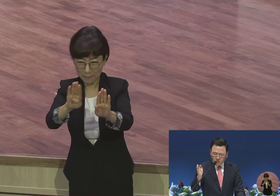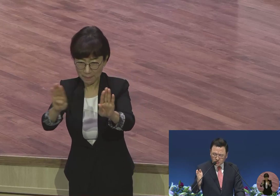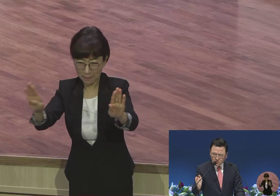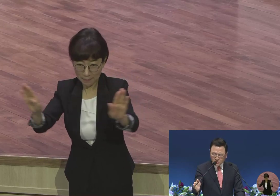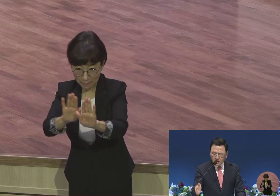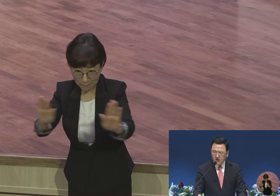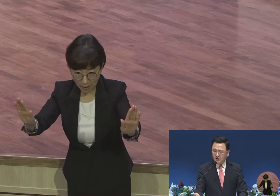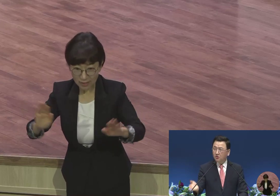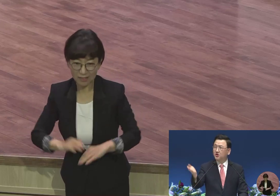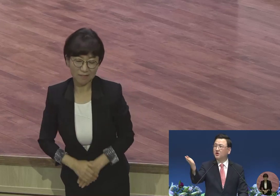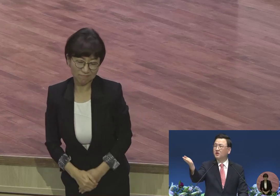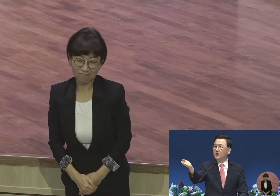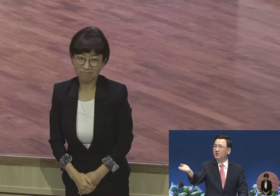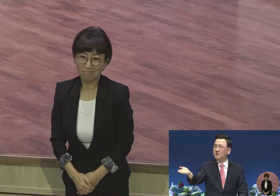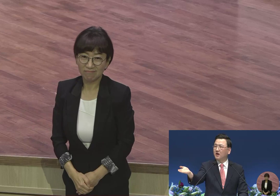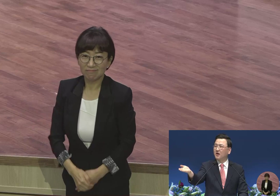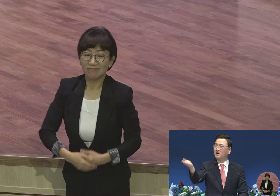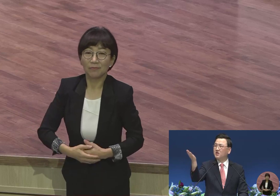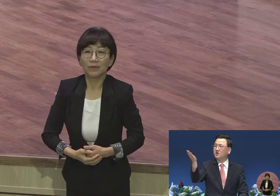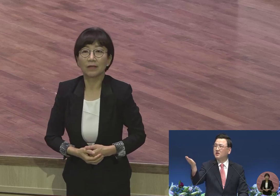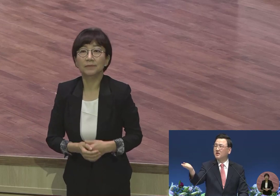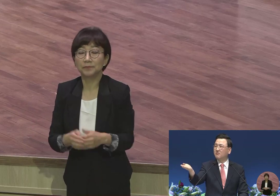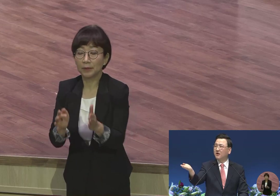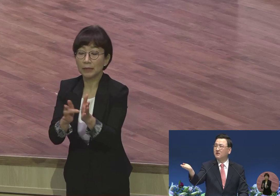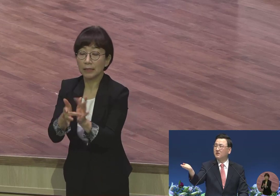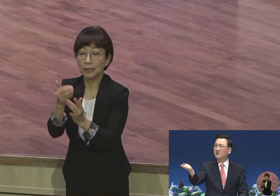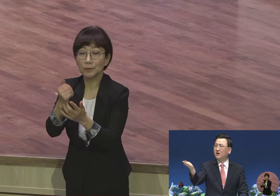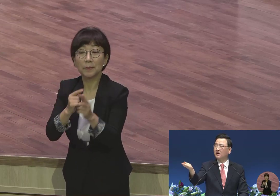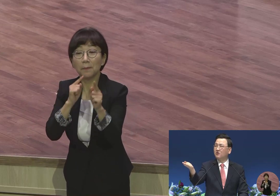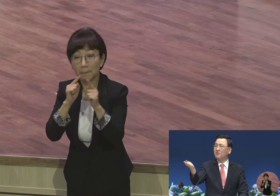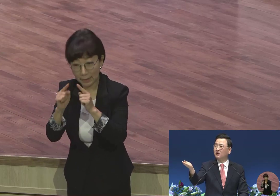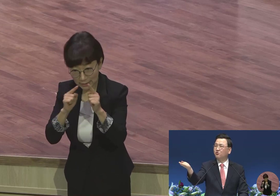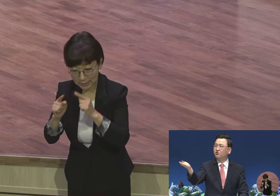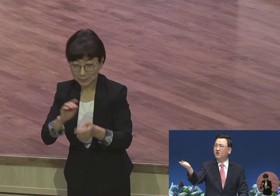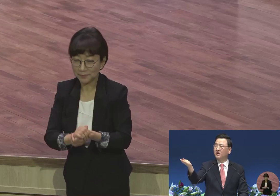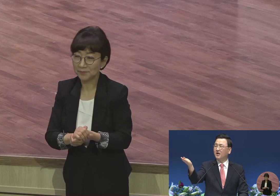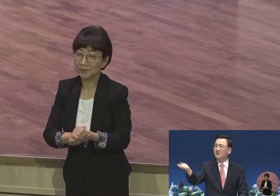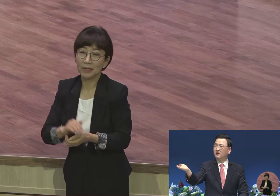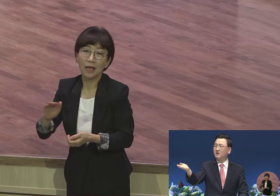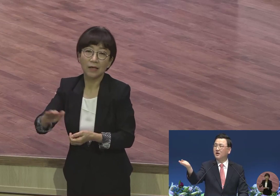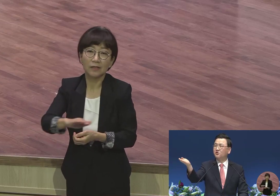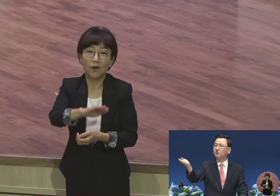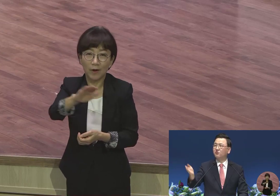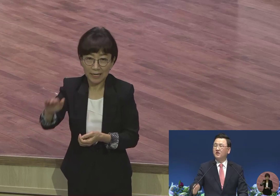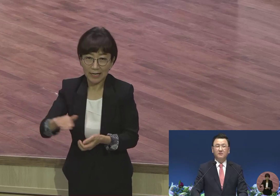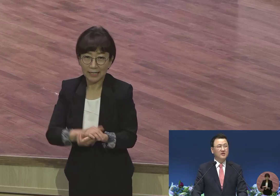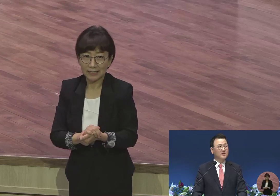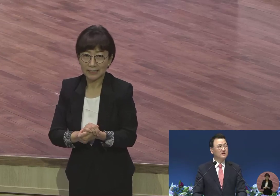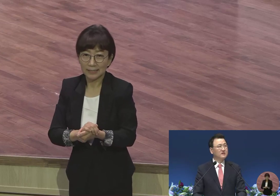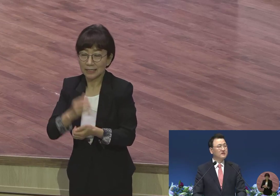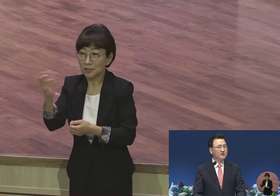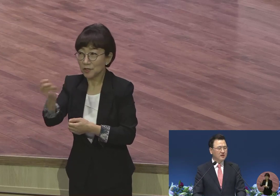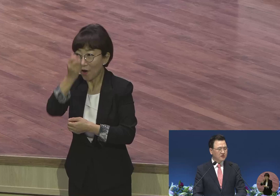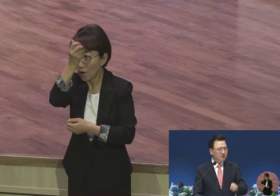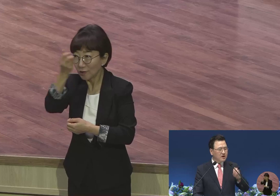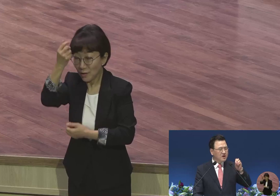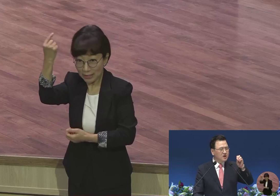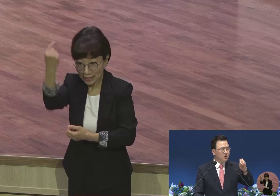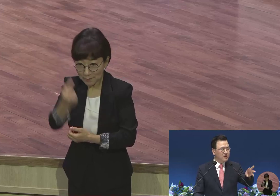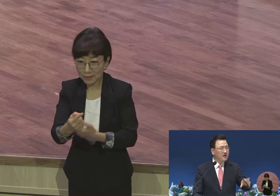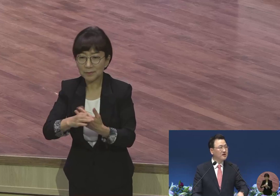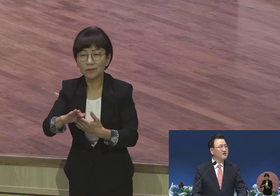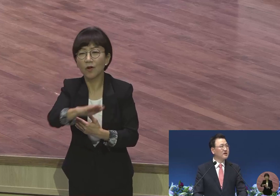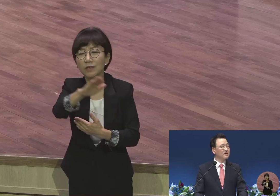이 권능은 뭐냐? 너 증인 될 것이다. 이 증인이란 말은요 헬라어로 마르투스라는데 같은 단어가 순교자입니다.